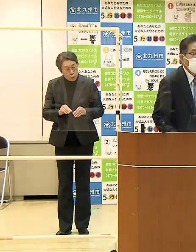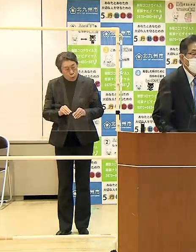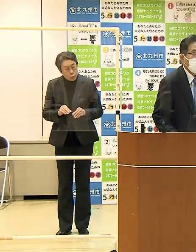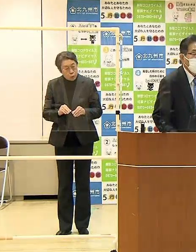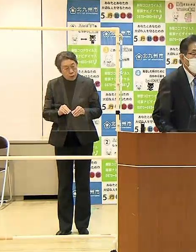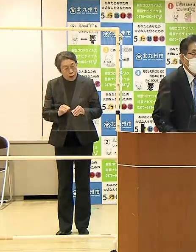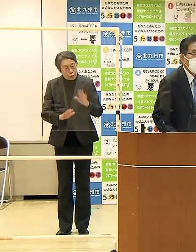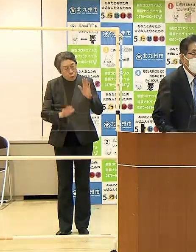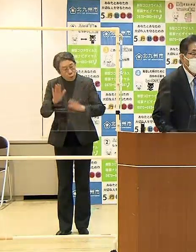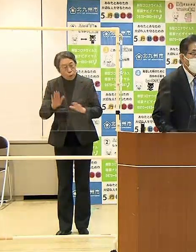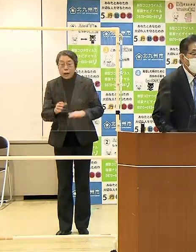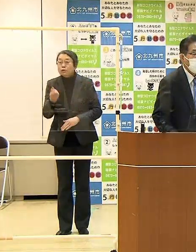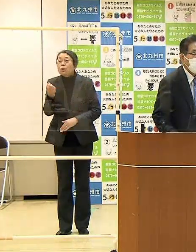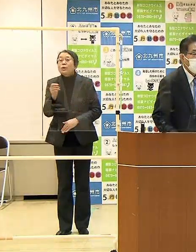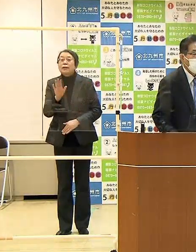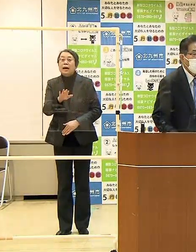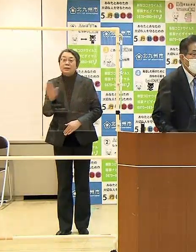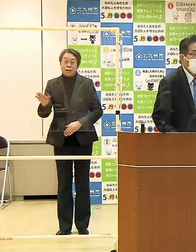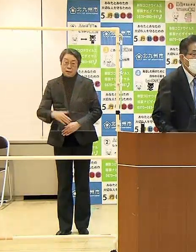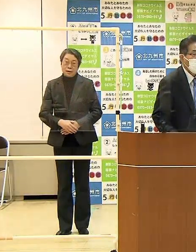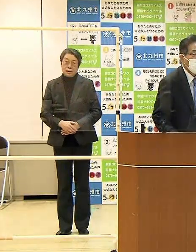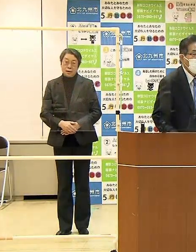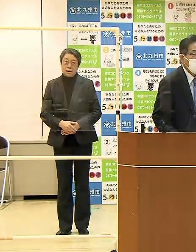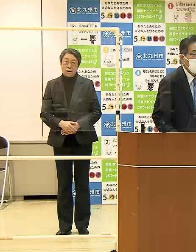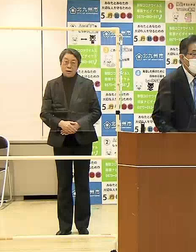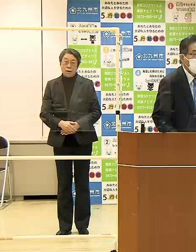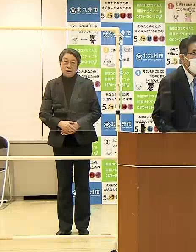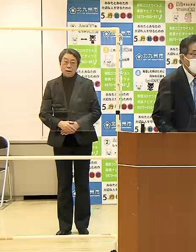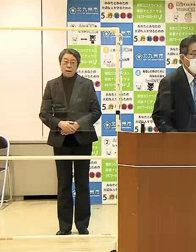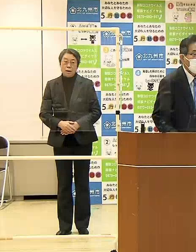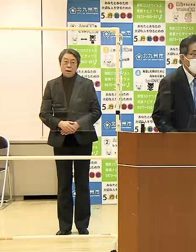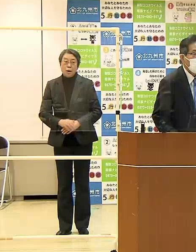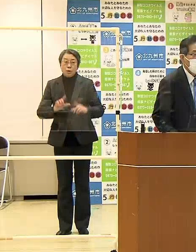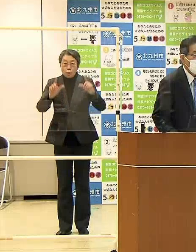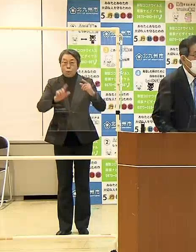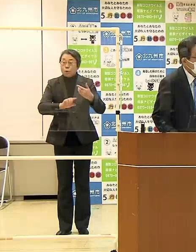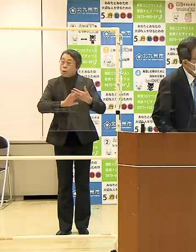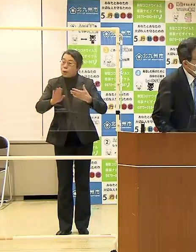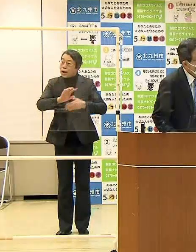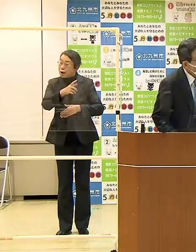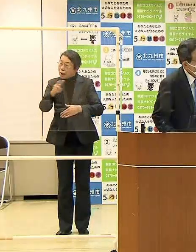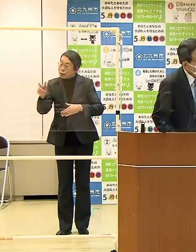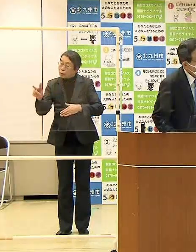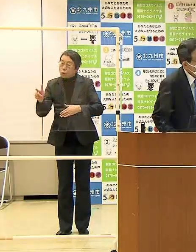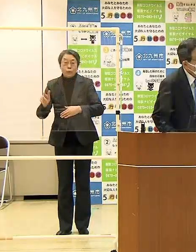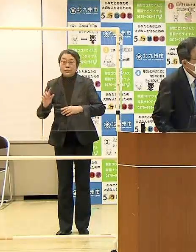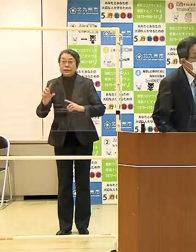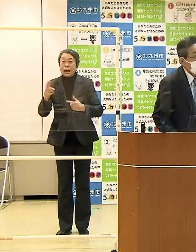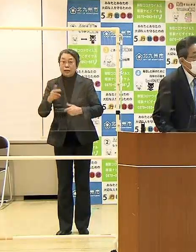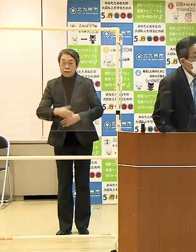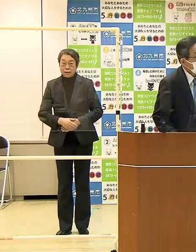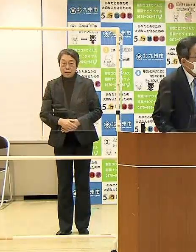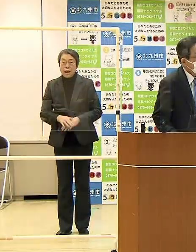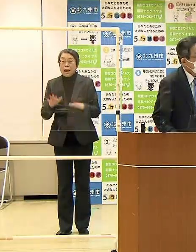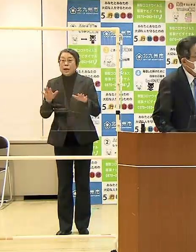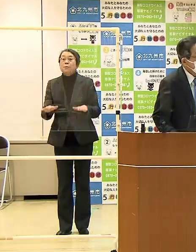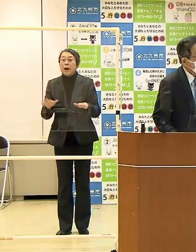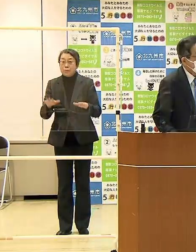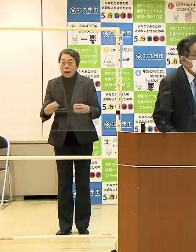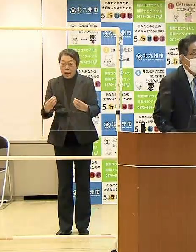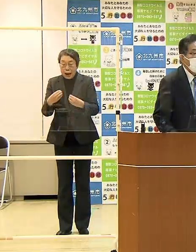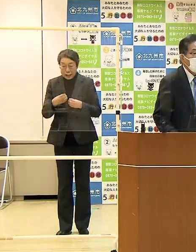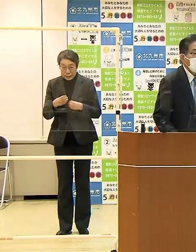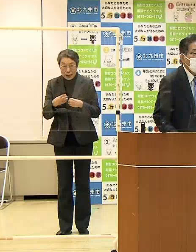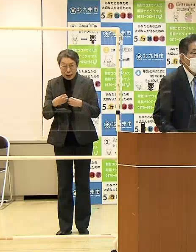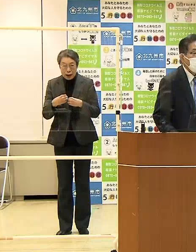たこれがあのもう人気になると違うところでありますしかし猛烈に今感染